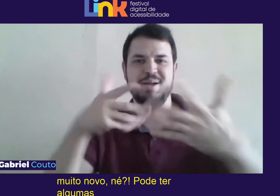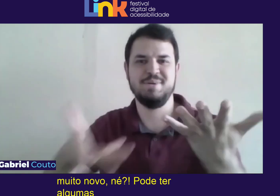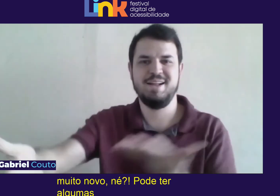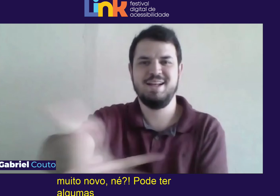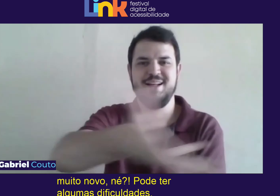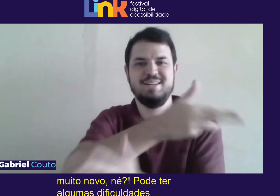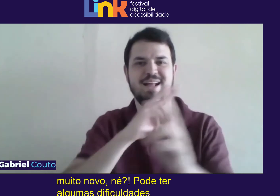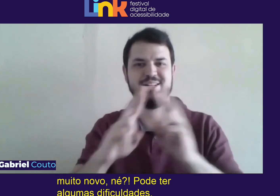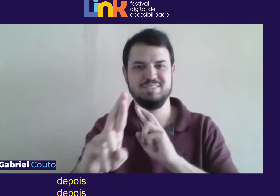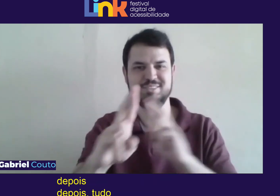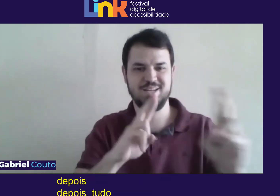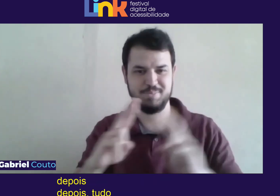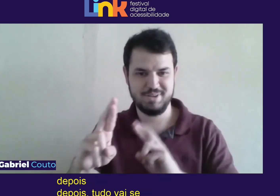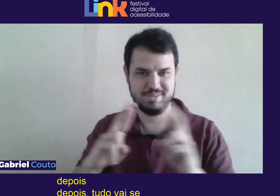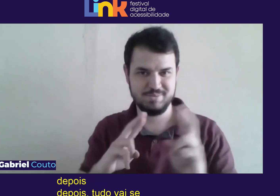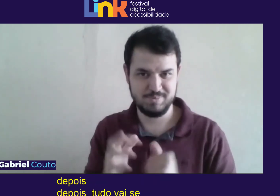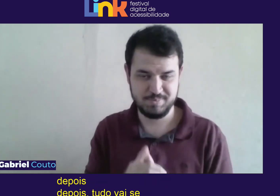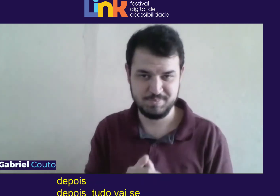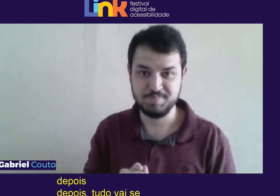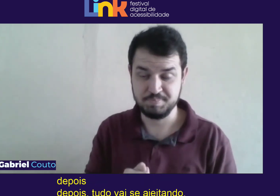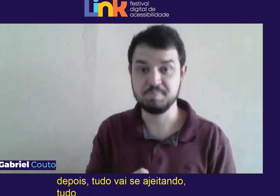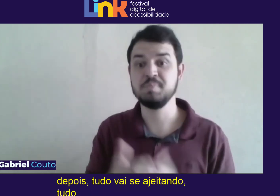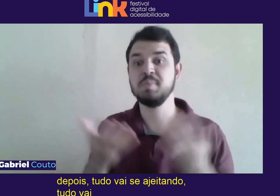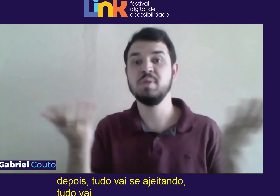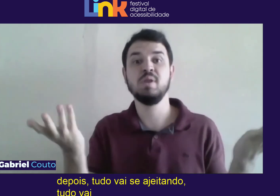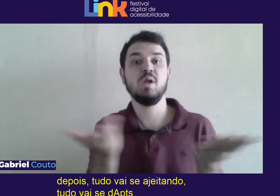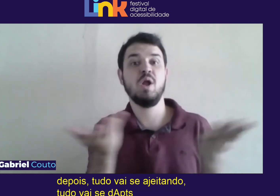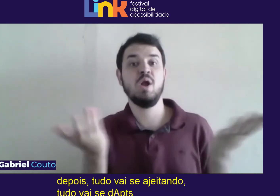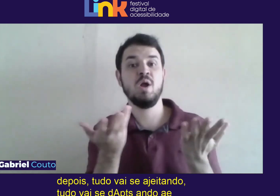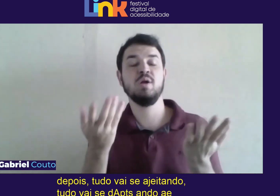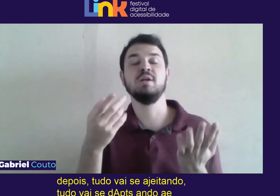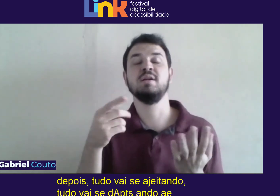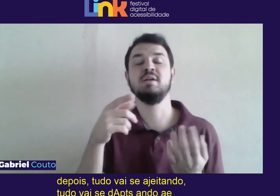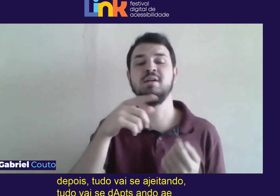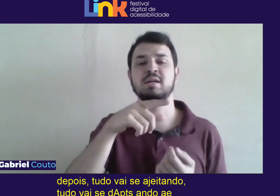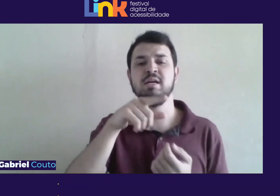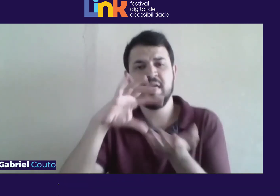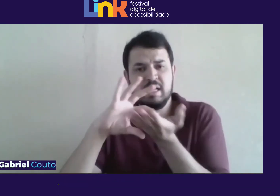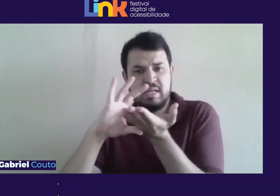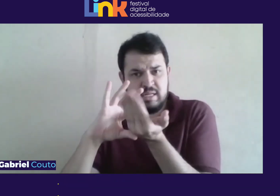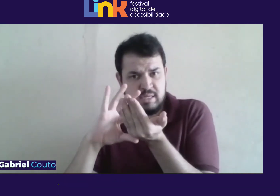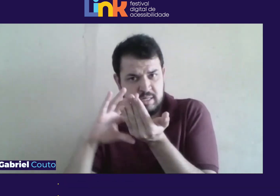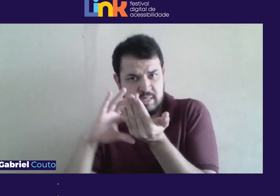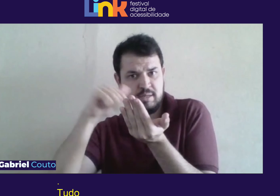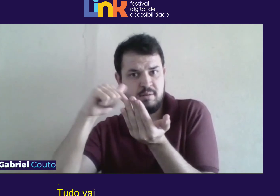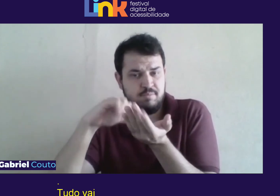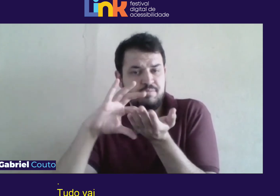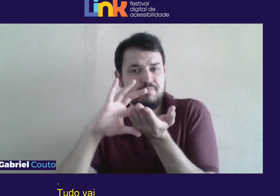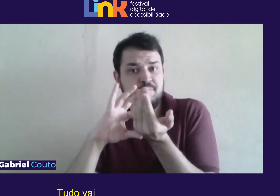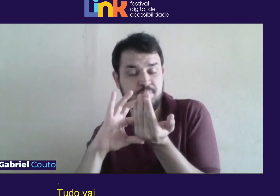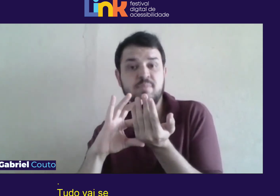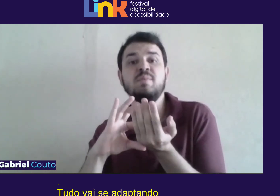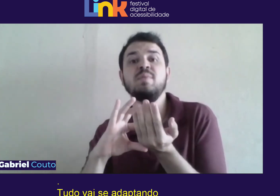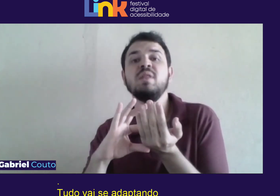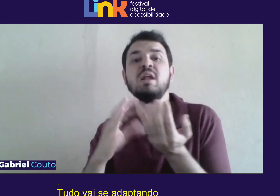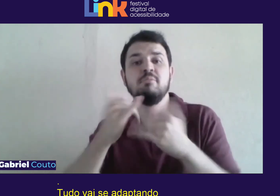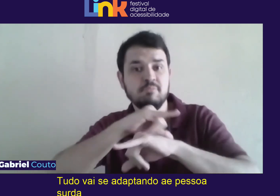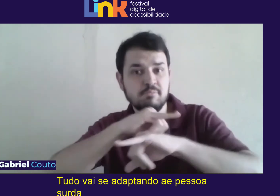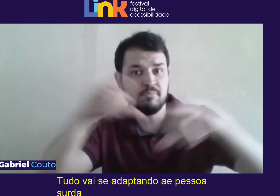se adaptando, né? E a pessoa surda tem um relacionamento como as outras dentro da empresa. O